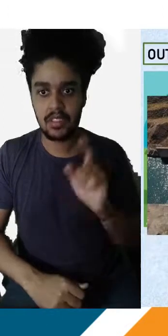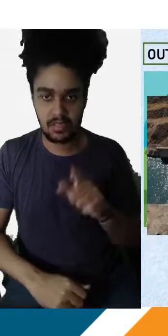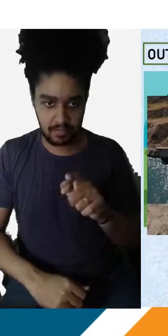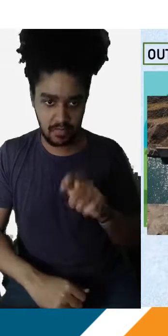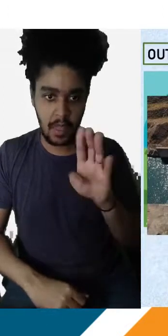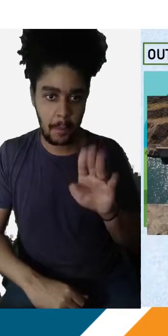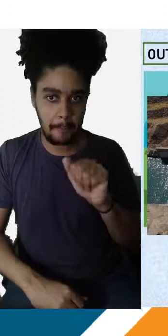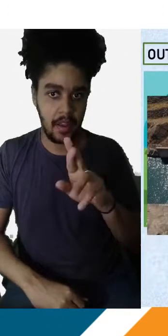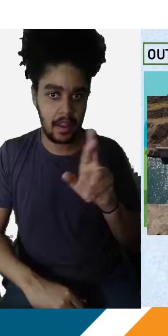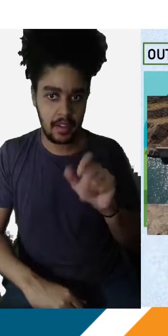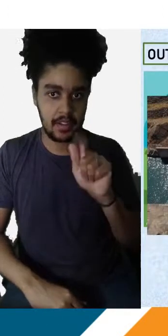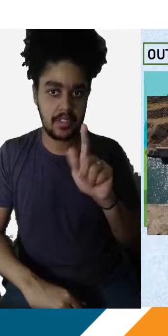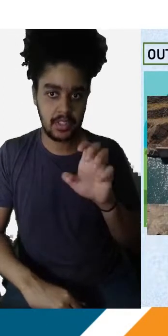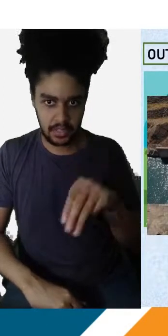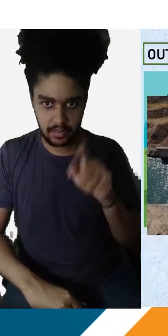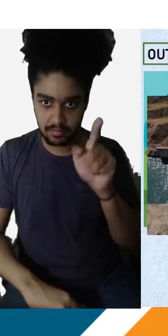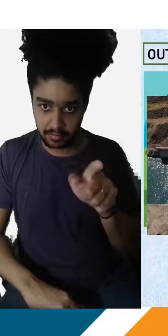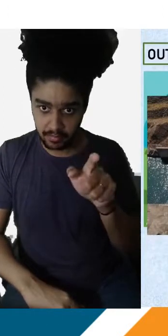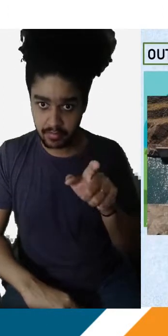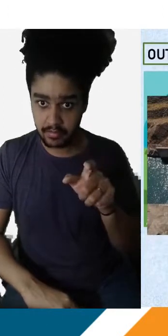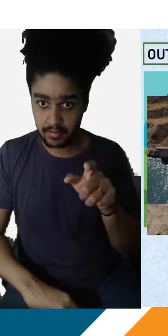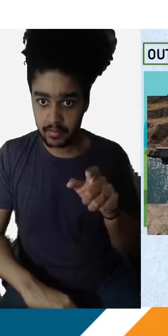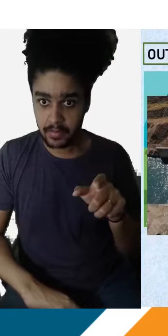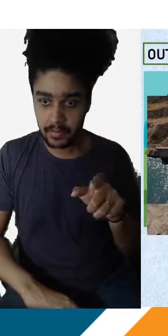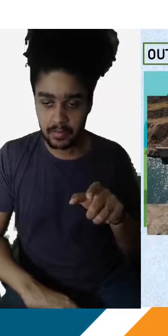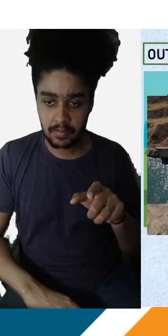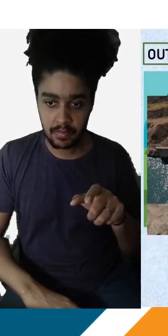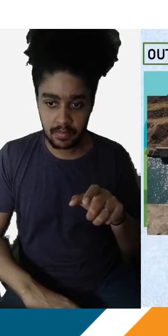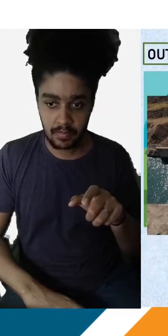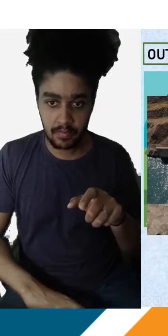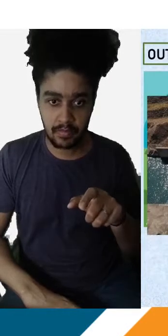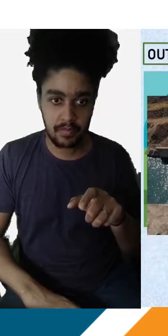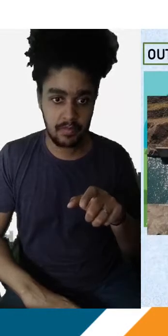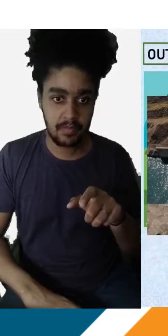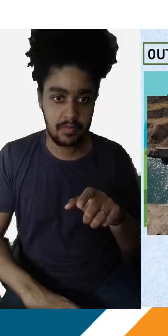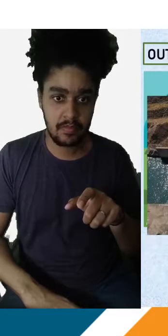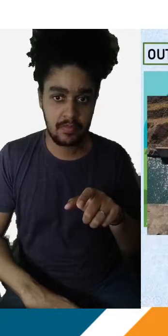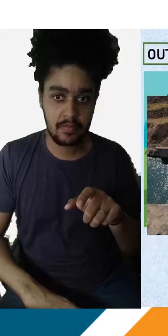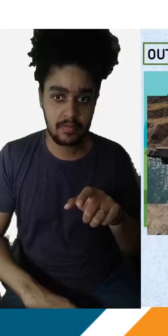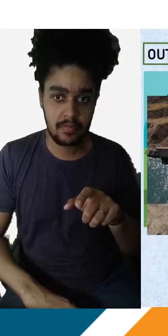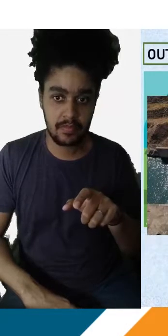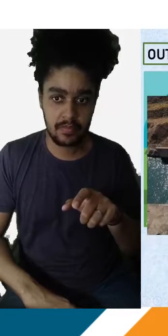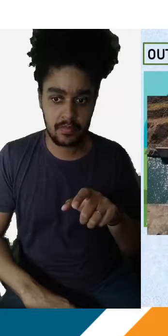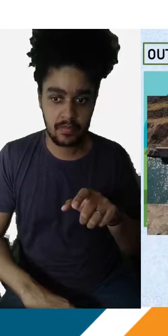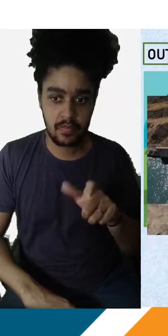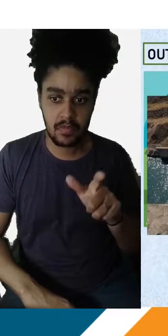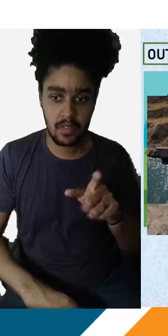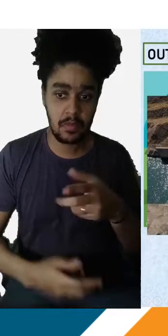barragem, fizeram a barragem. Eu já estive nessa usina do Funil e é uma coisa